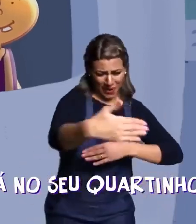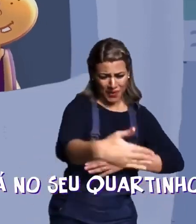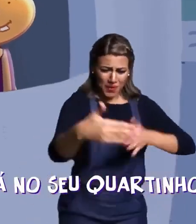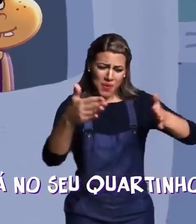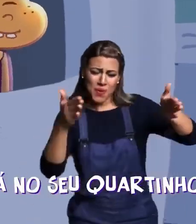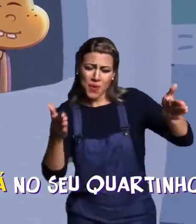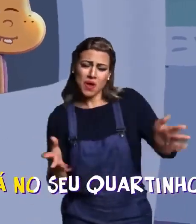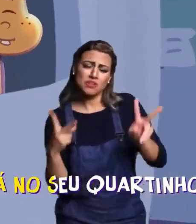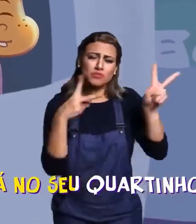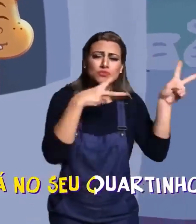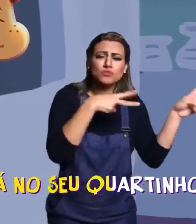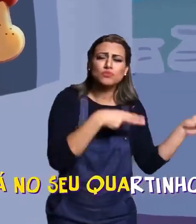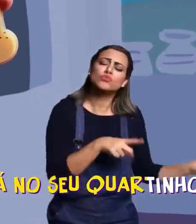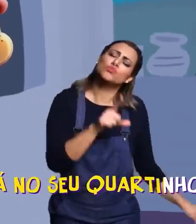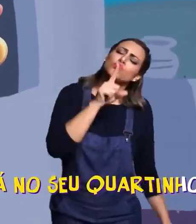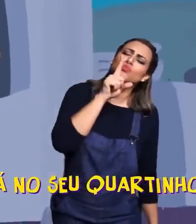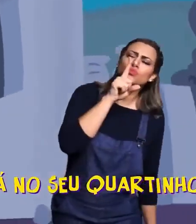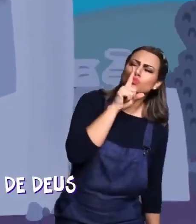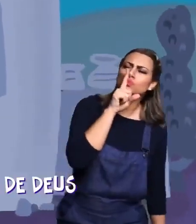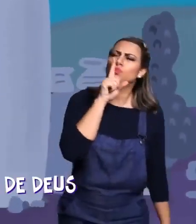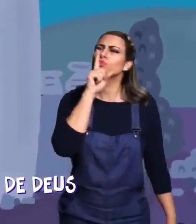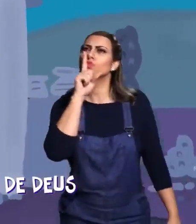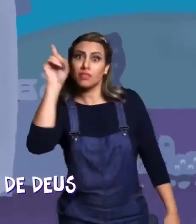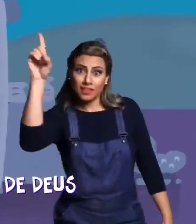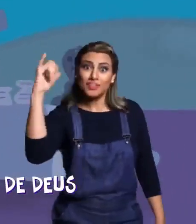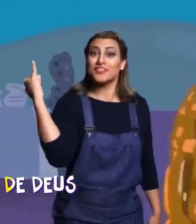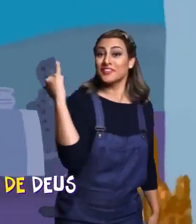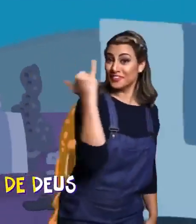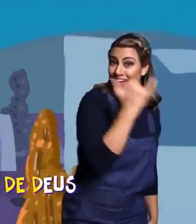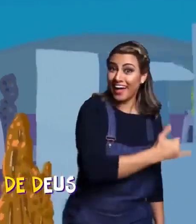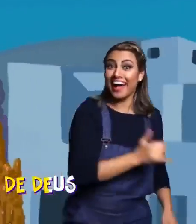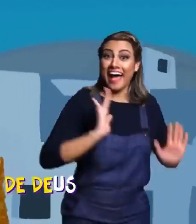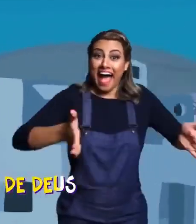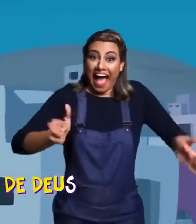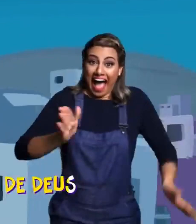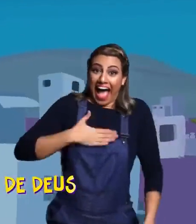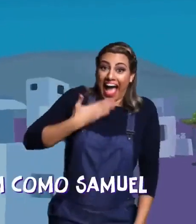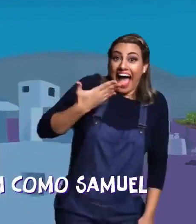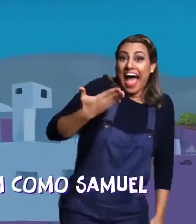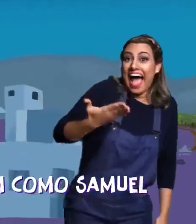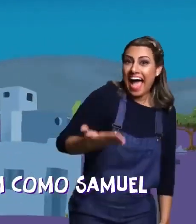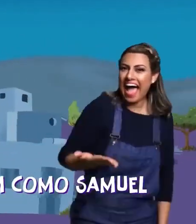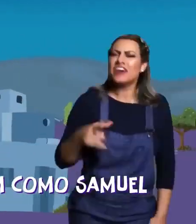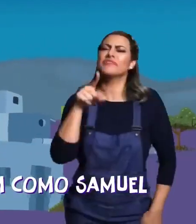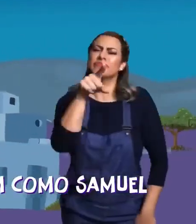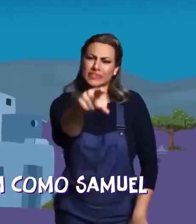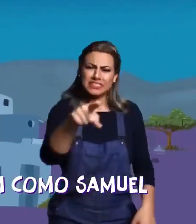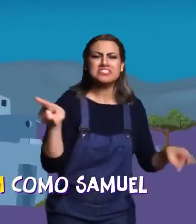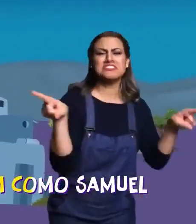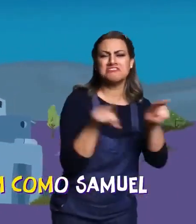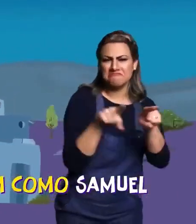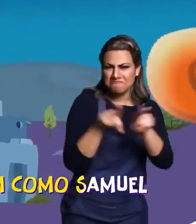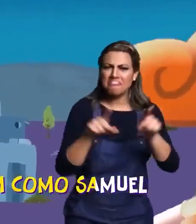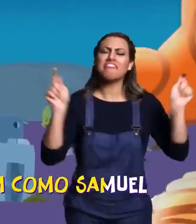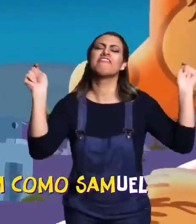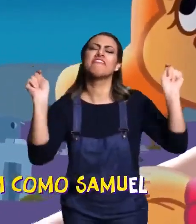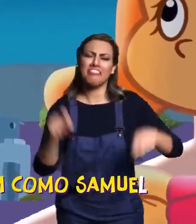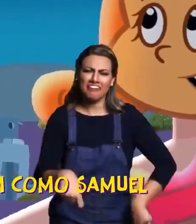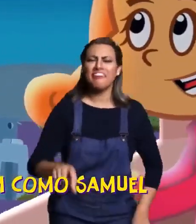estava bem deitado lá no seu quartinho e ouviu a voz de Deus. Você pode ser assim